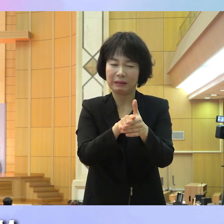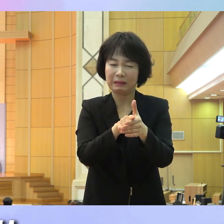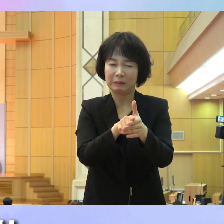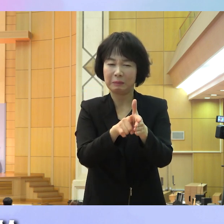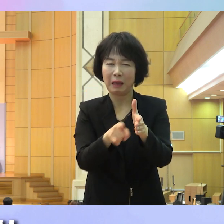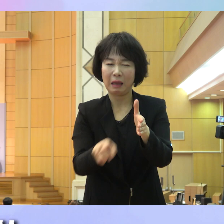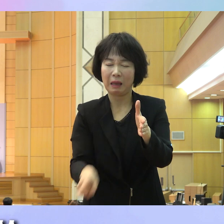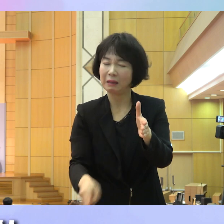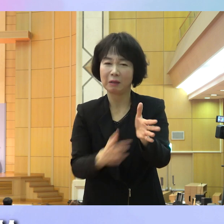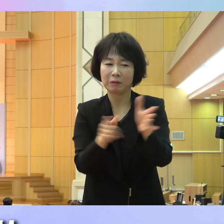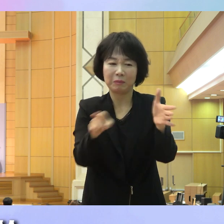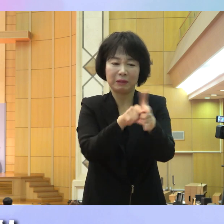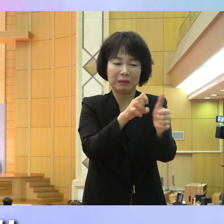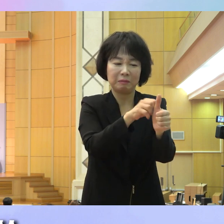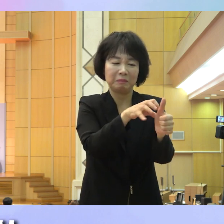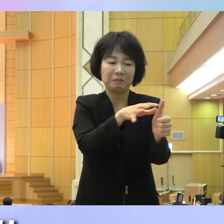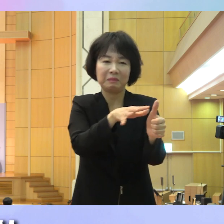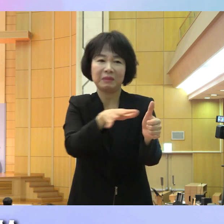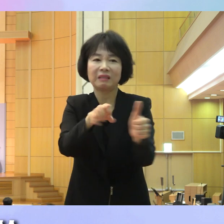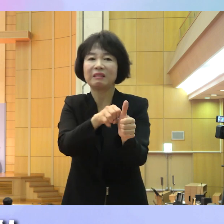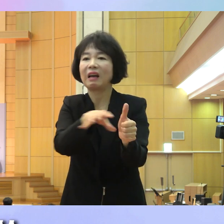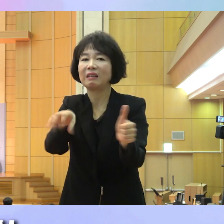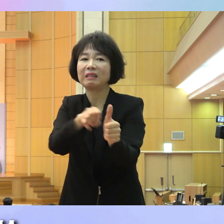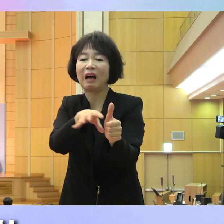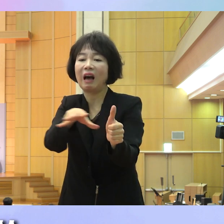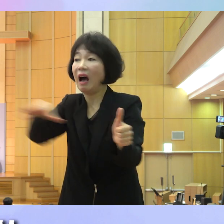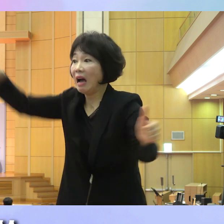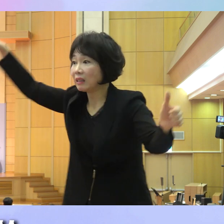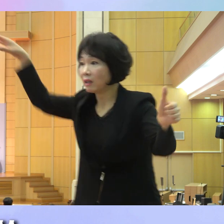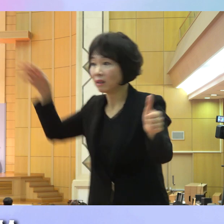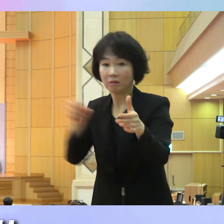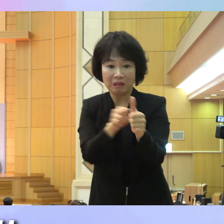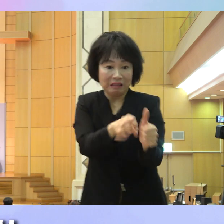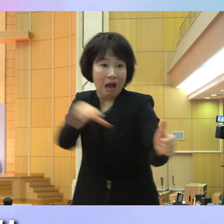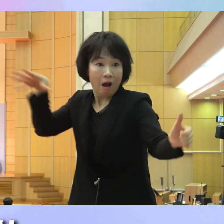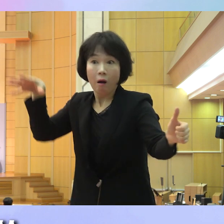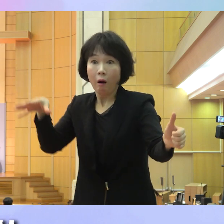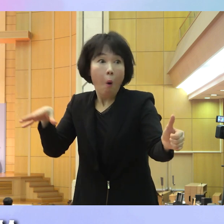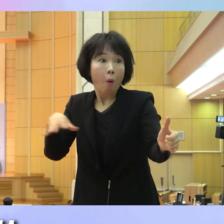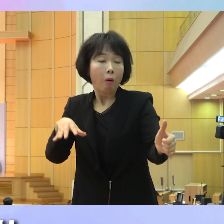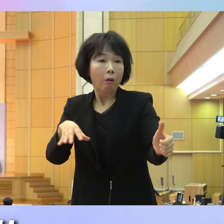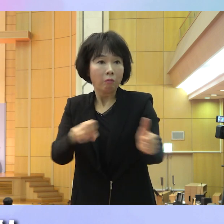사람도 예수님을 배척하고 다 주님을 떠나가는 것입니다.